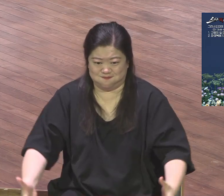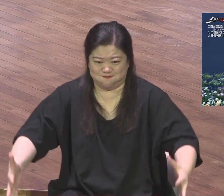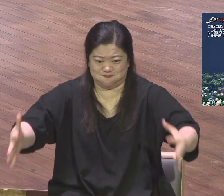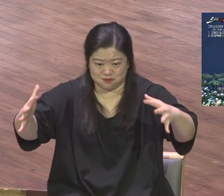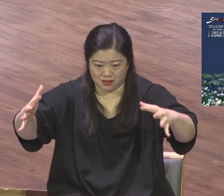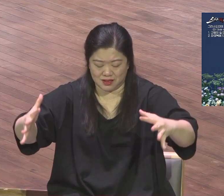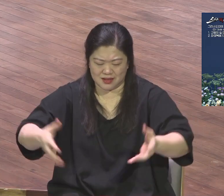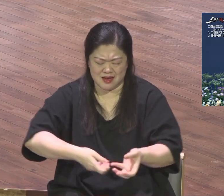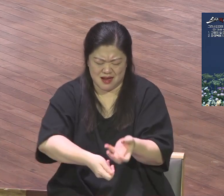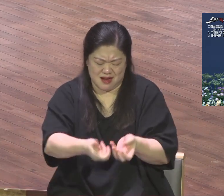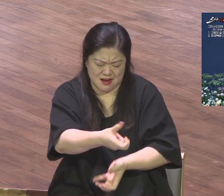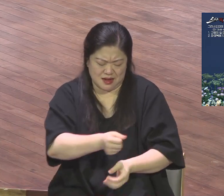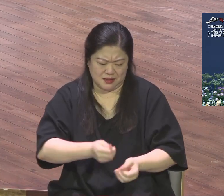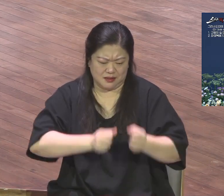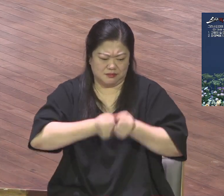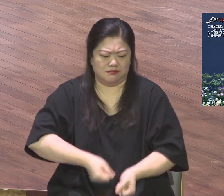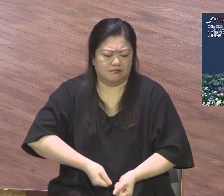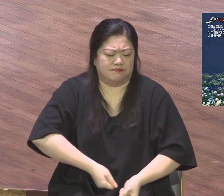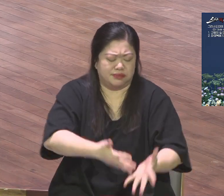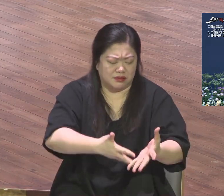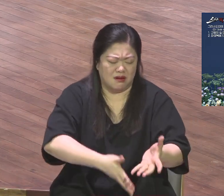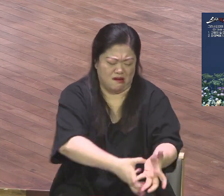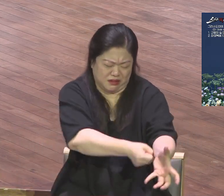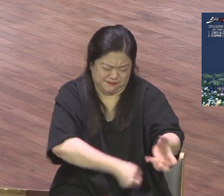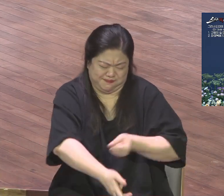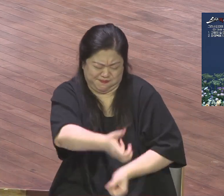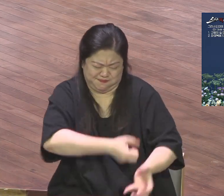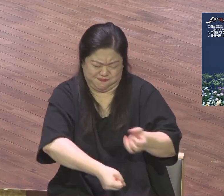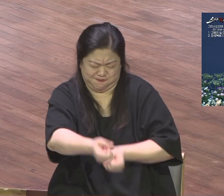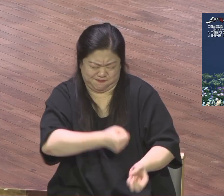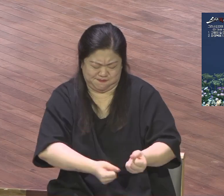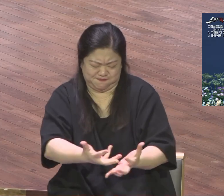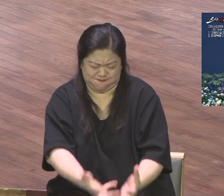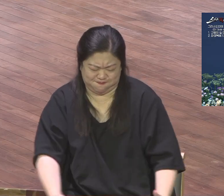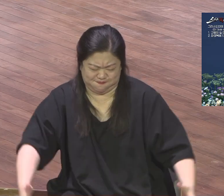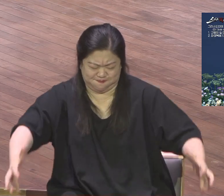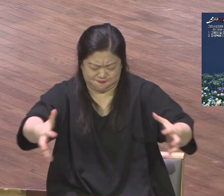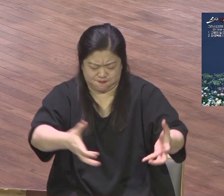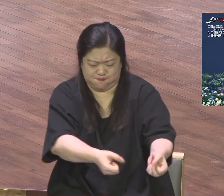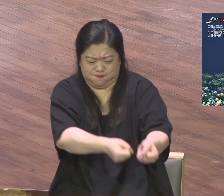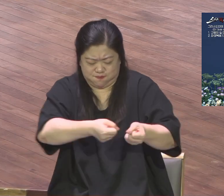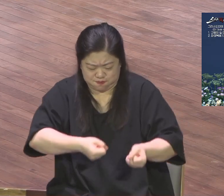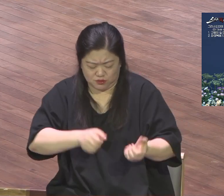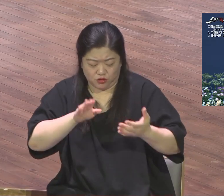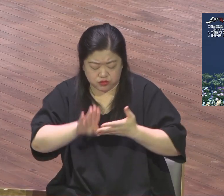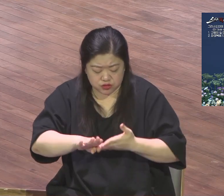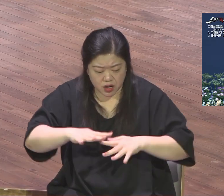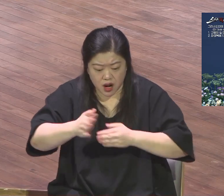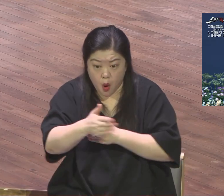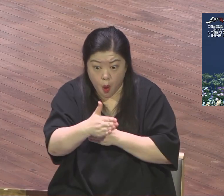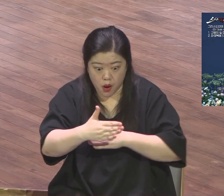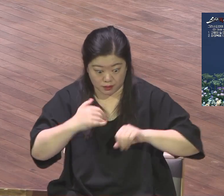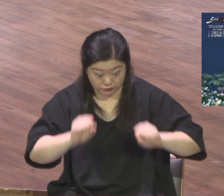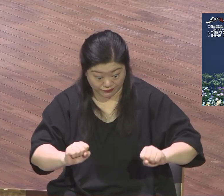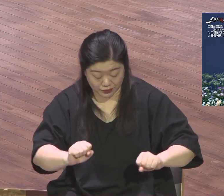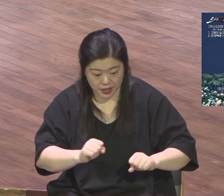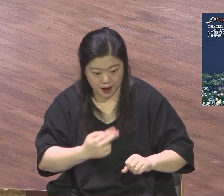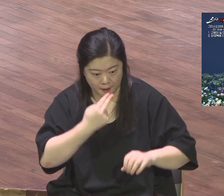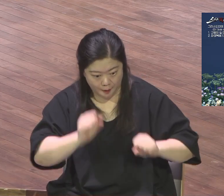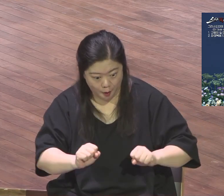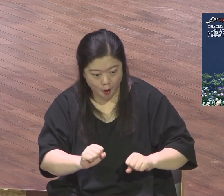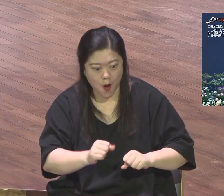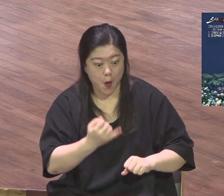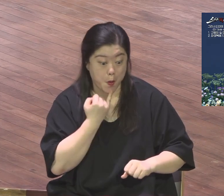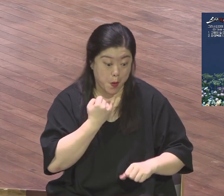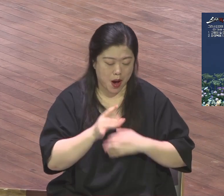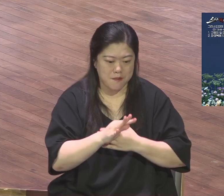고기를 모아드리고 또 안 좋은 고기 또 버리는 게 있어요. 버린다. 그래서 심판을 말한 거거든요. 이게 이제 교회에 대한 이런